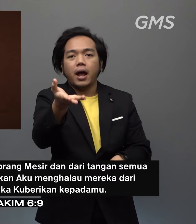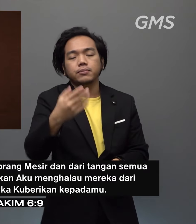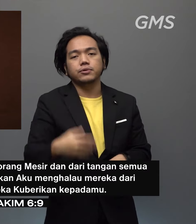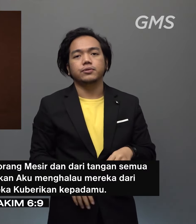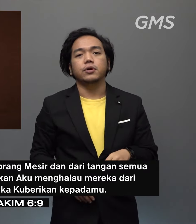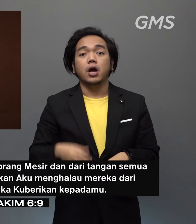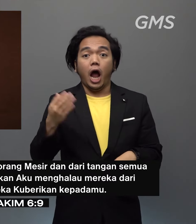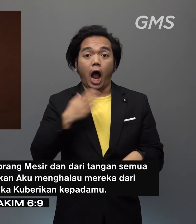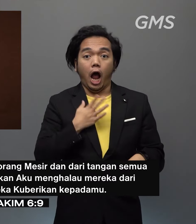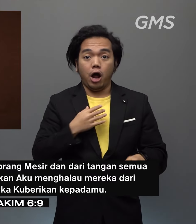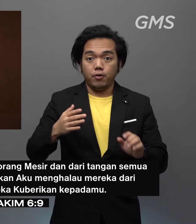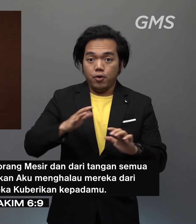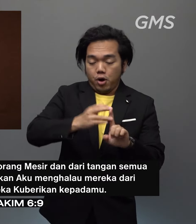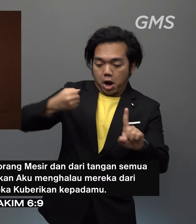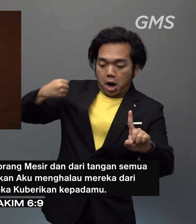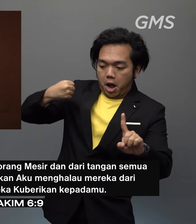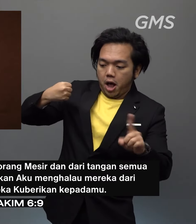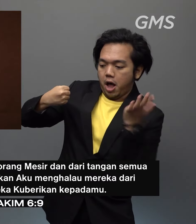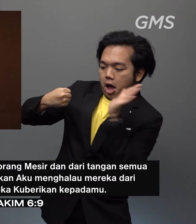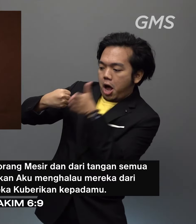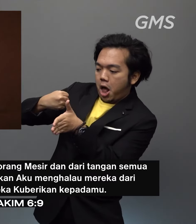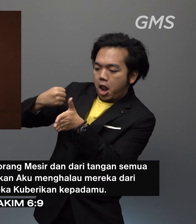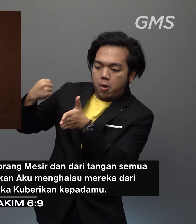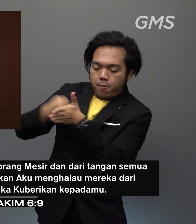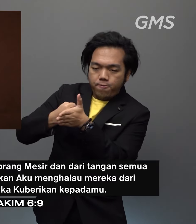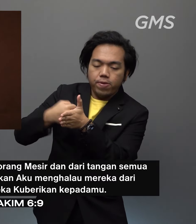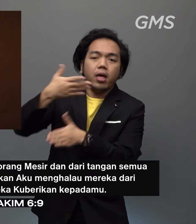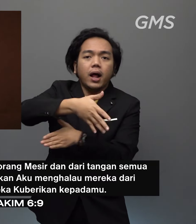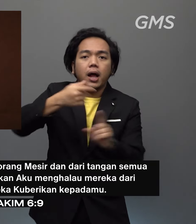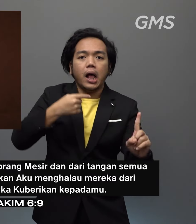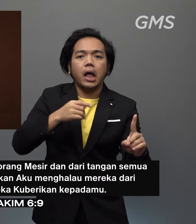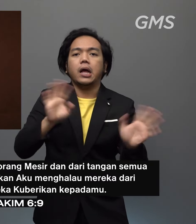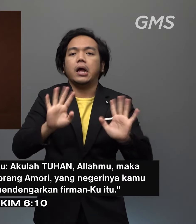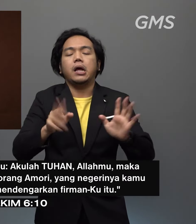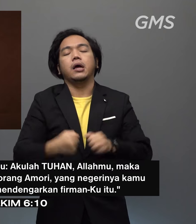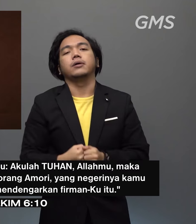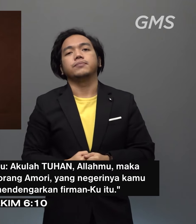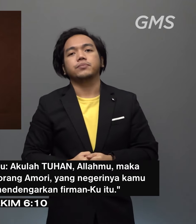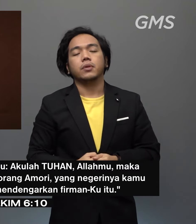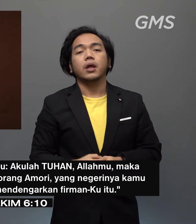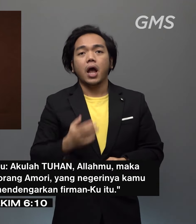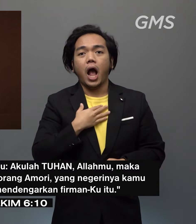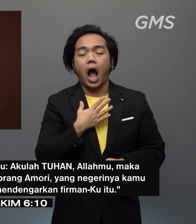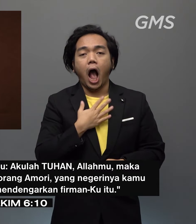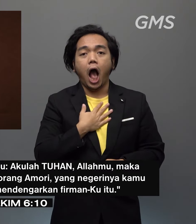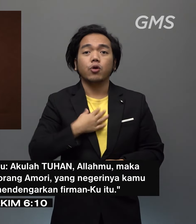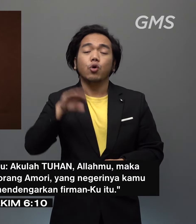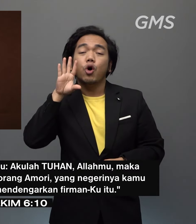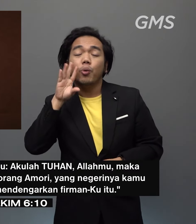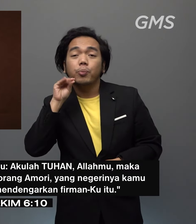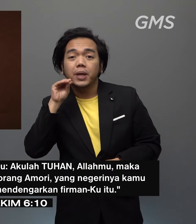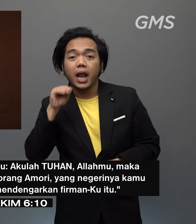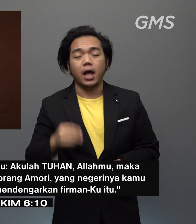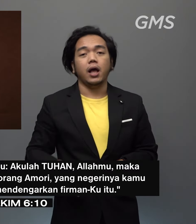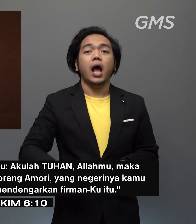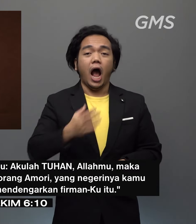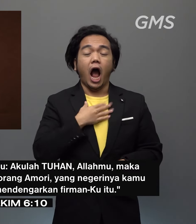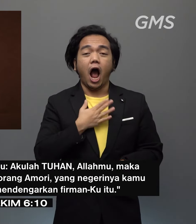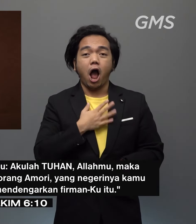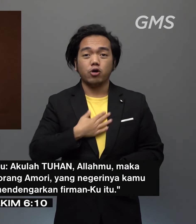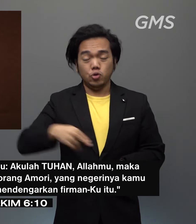dan dari negeri mereka kuberikan kepadamu. Dan aku telah berfirman kepadamu, akulah Tuhan